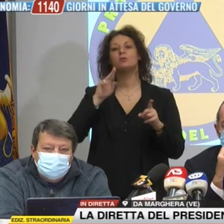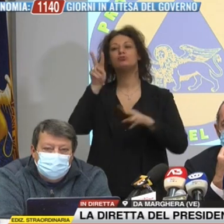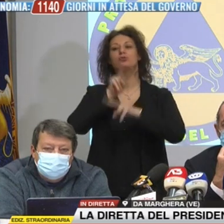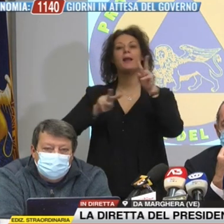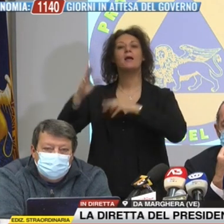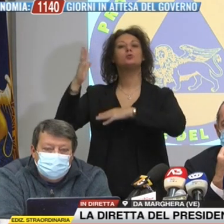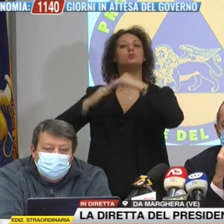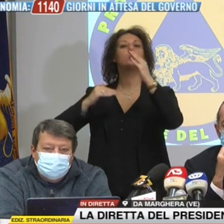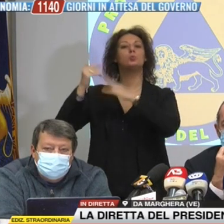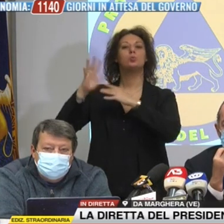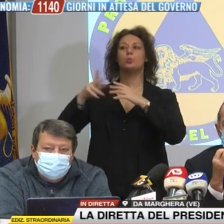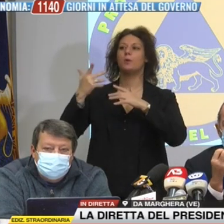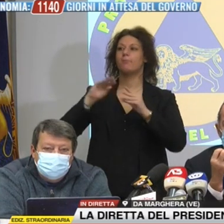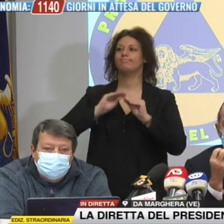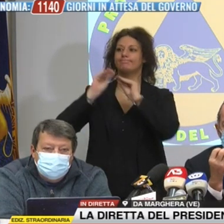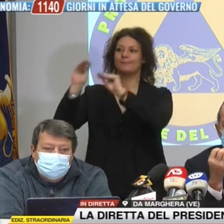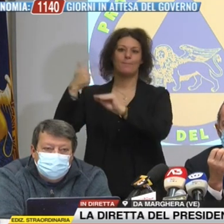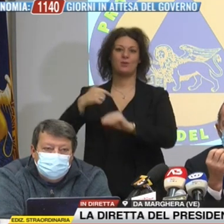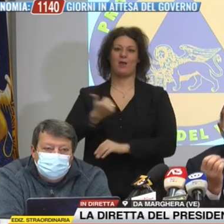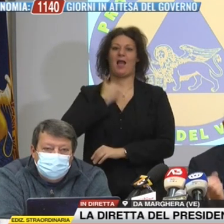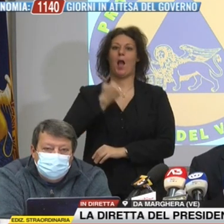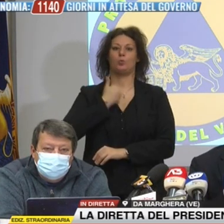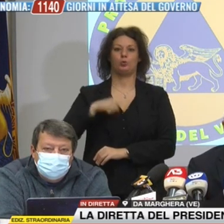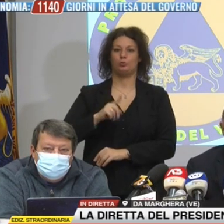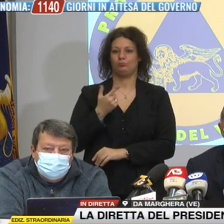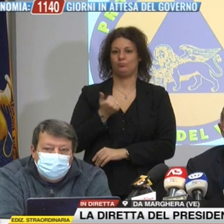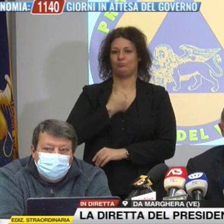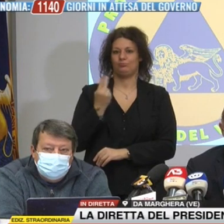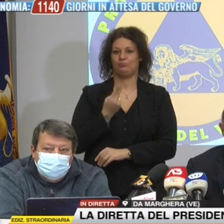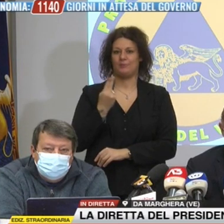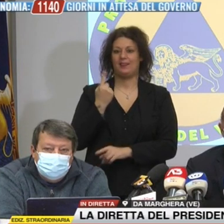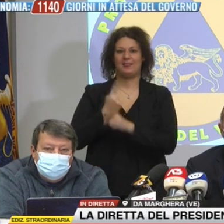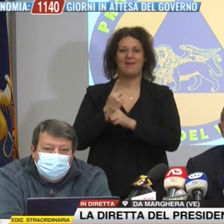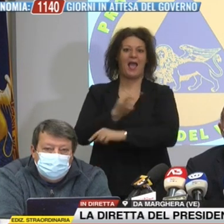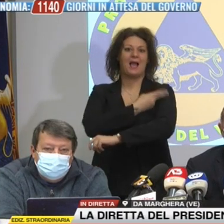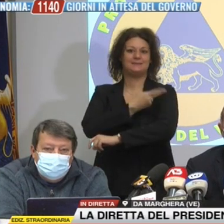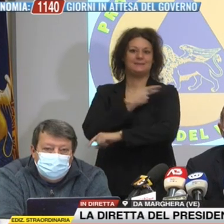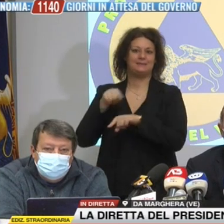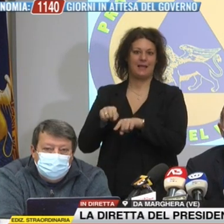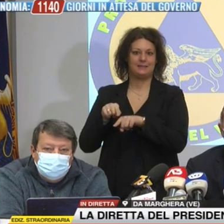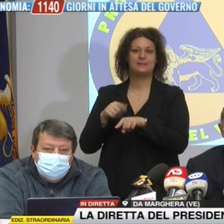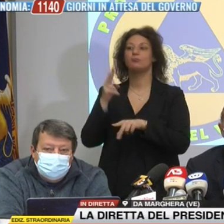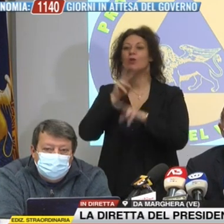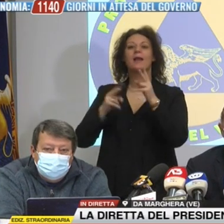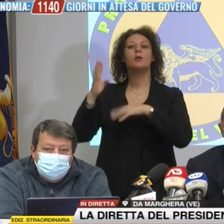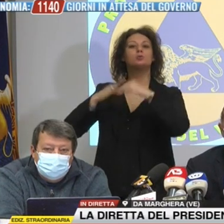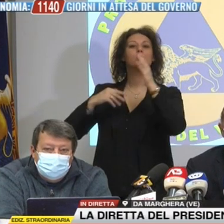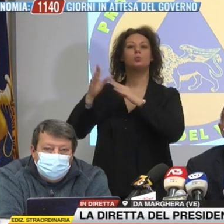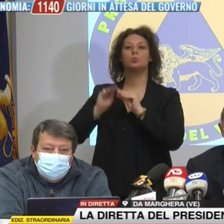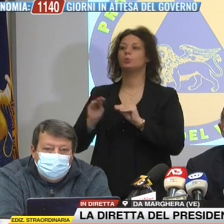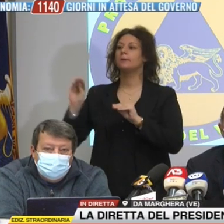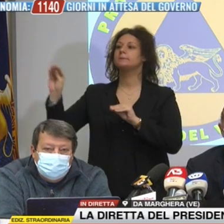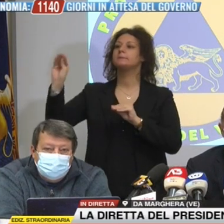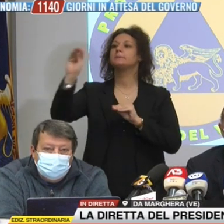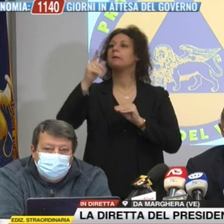quindi deve essere assistito dalla moglie 24 ore su 24. Purtroppo non c'è stato verso e adesso è positivo anche